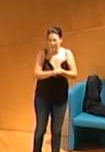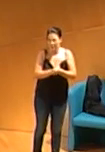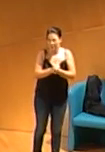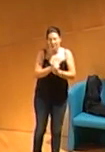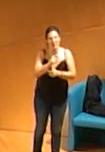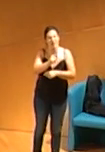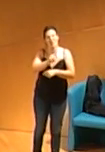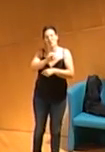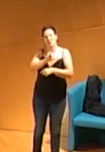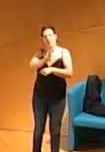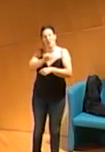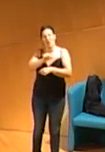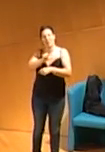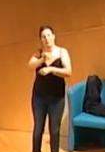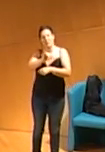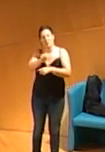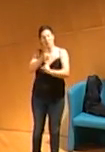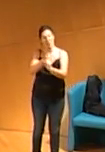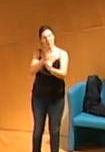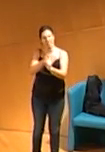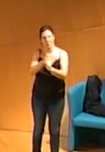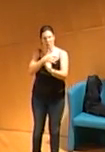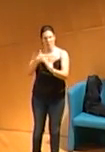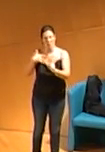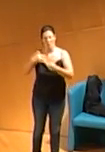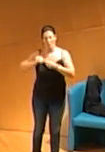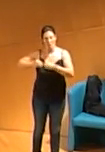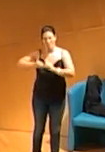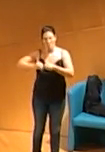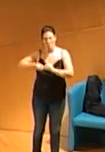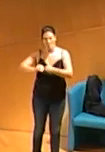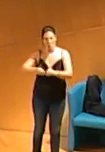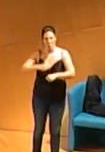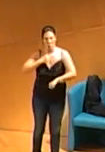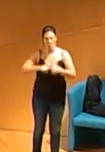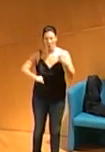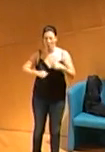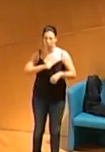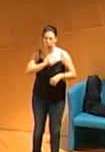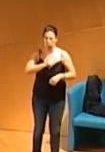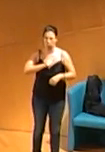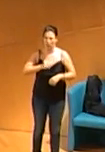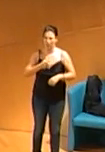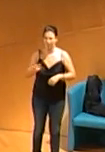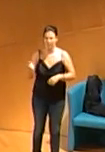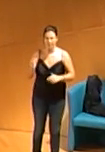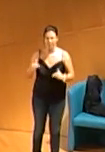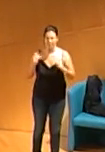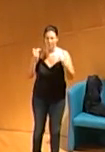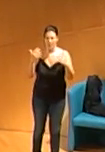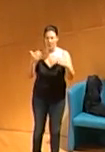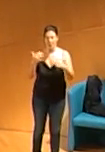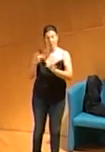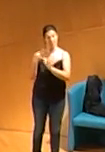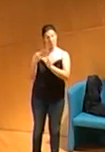Géraldine, elle a eu des gros problèmes de santé et elle a été opérée, elle a eu des opérations très graves. Et un mois de septembre, on va